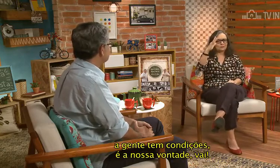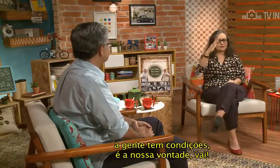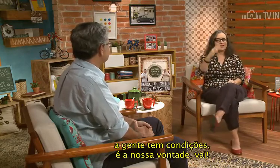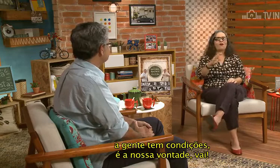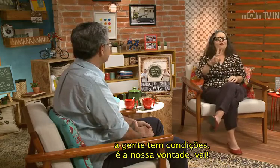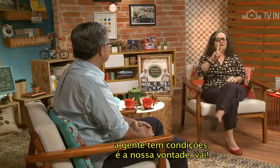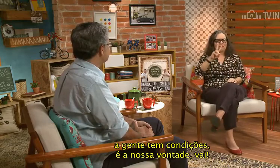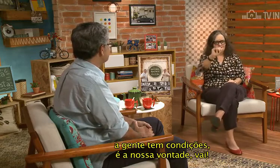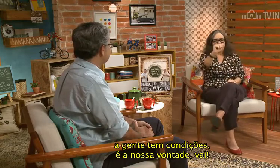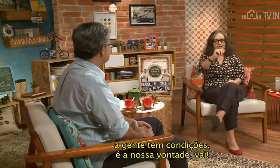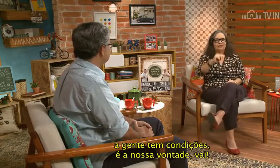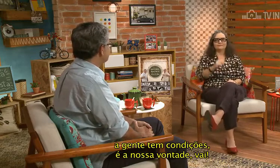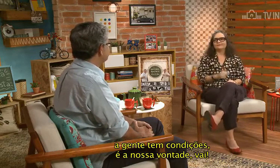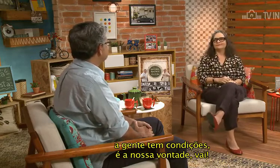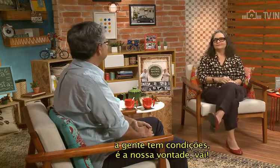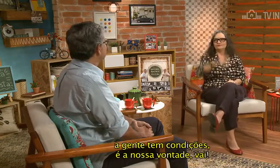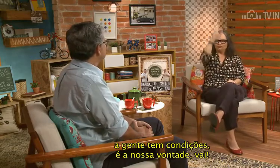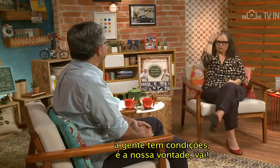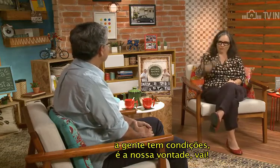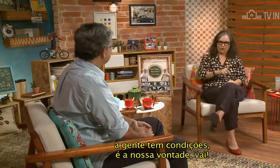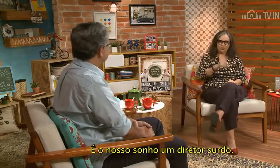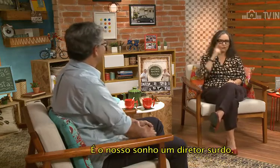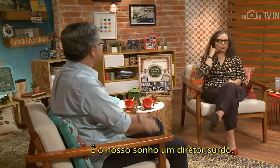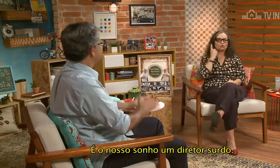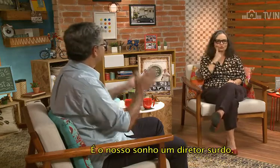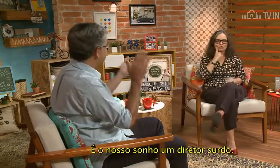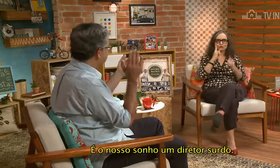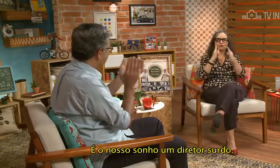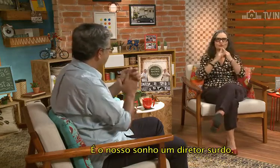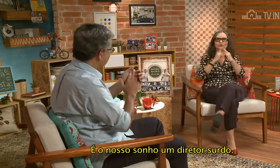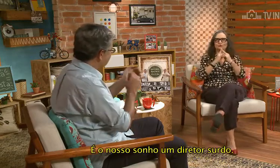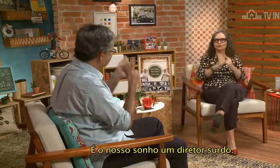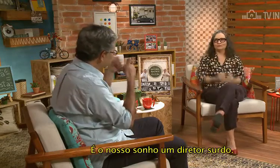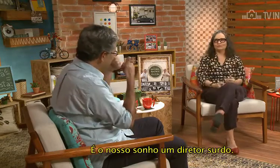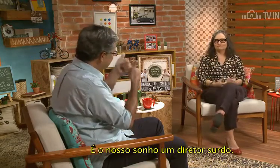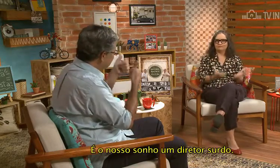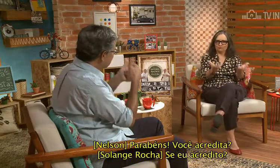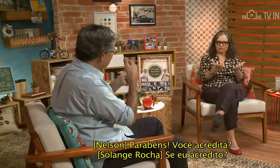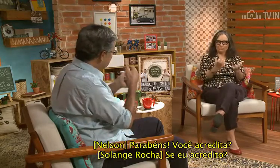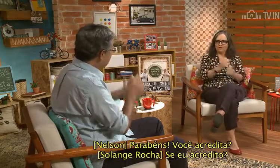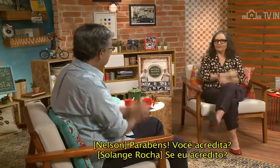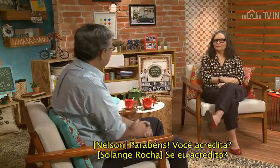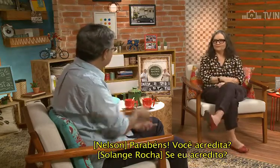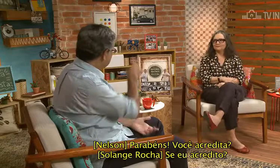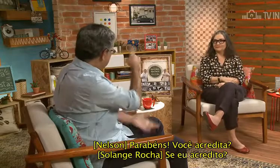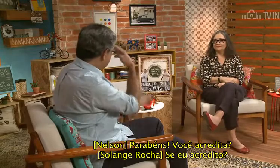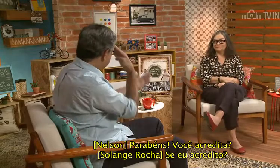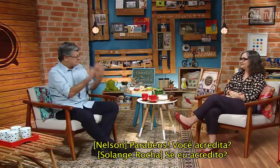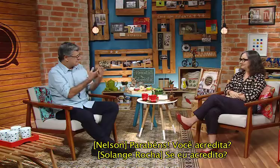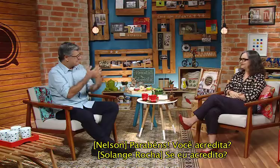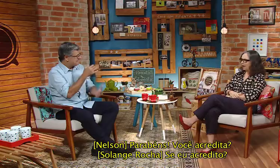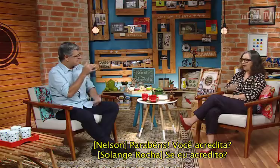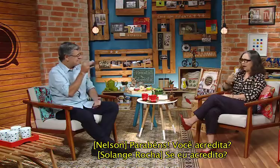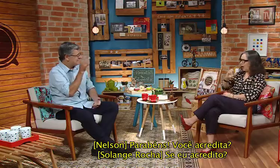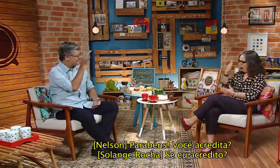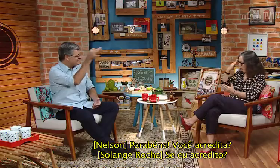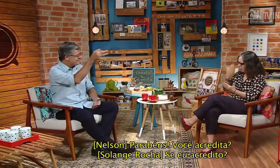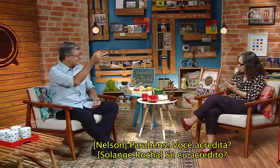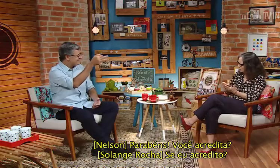condições. Vai, é a nossa vontade. Vai, o nosso sonho. diretor surdo. Parabéns. Nós queremos. Você acredita?